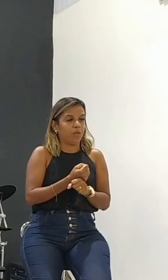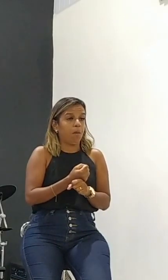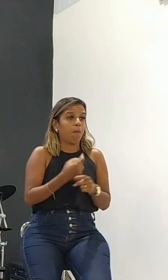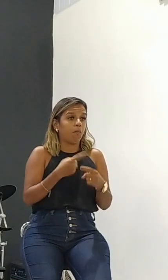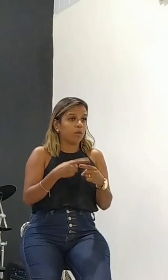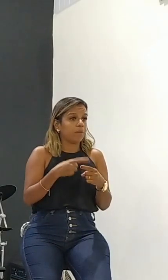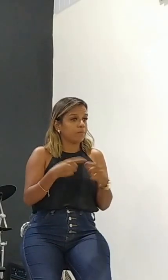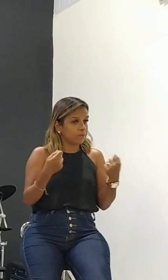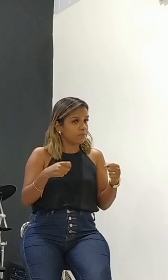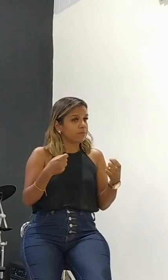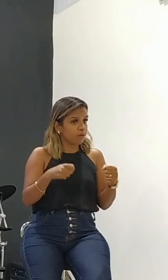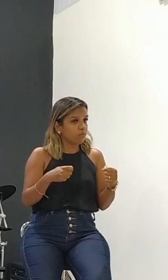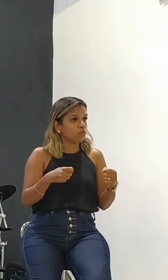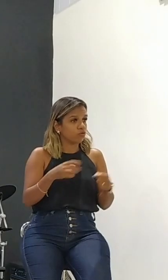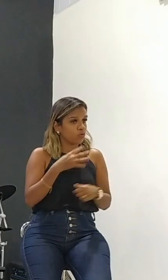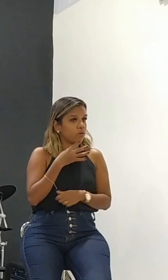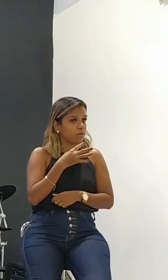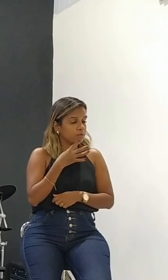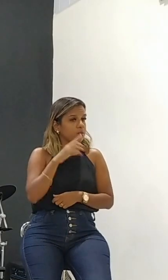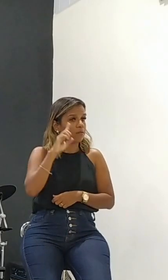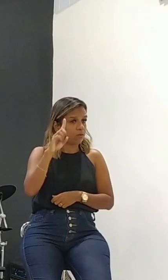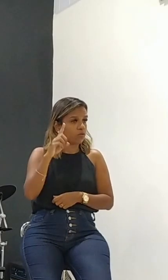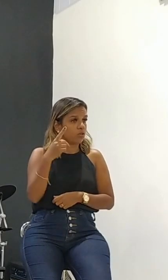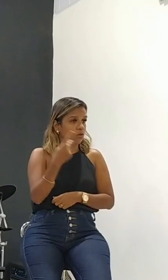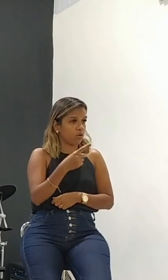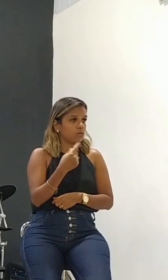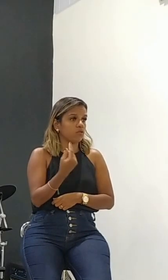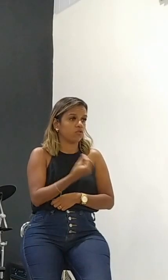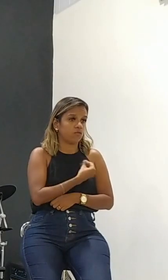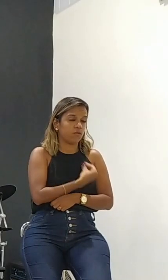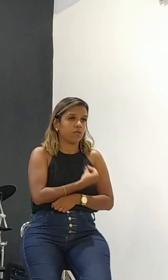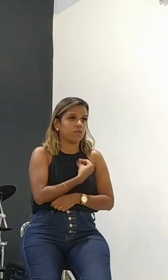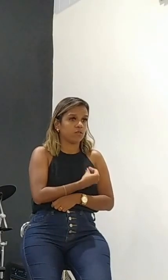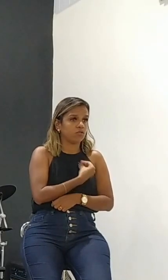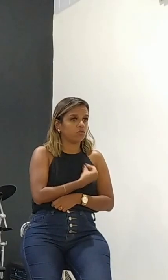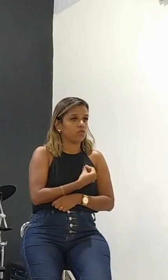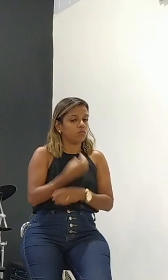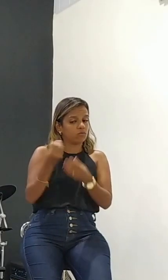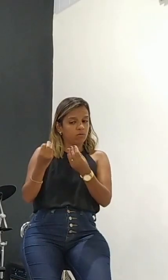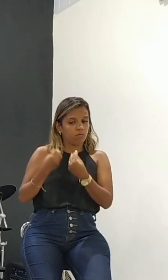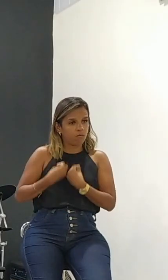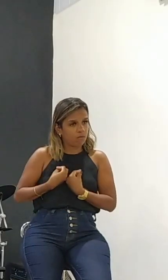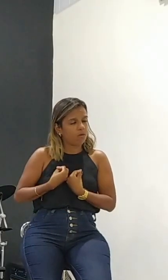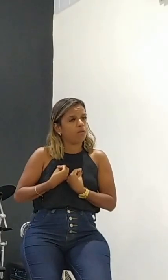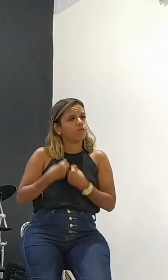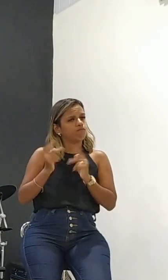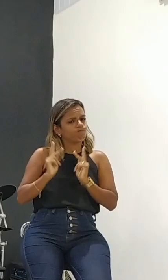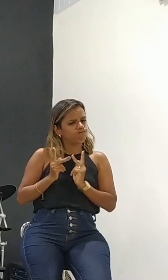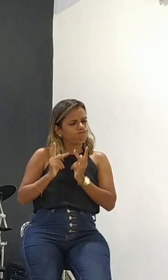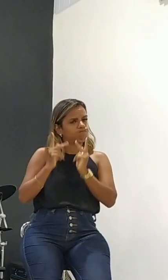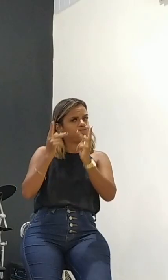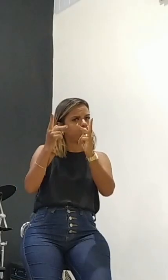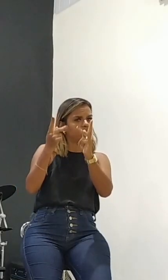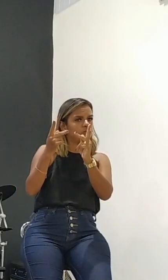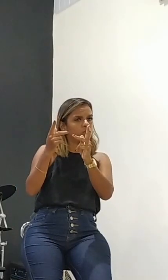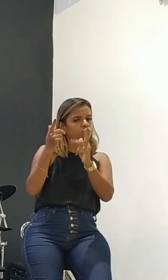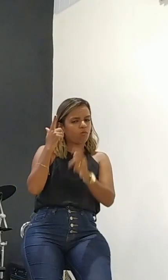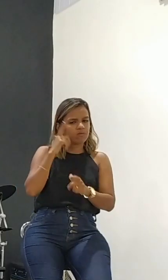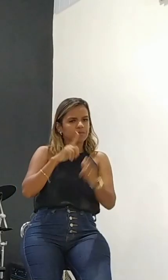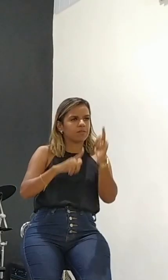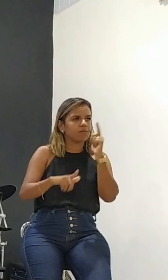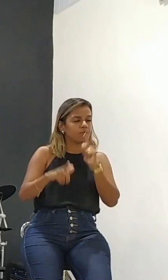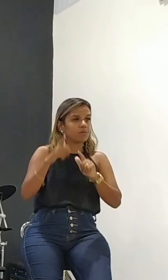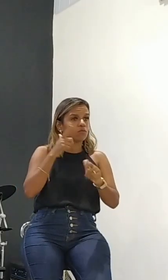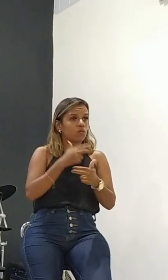reconhecer Deus nos nossos caminhos. Às vezes, né, Deus nos dá grandes vitórias, Deus nos dá grandes conquistas, e